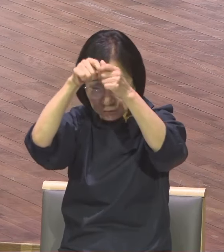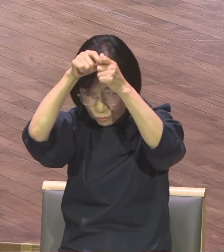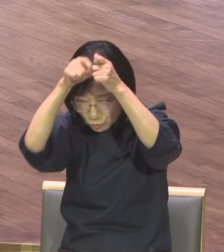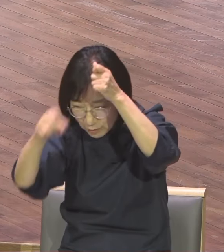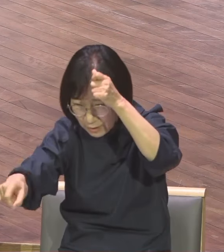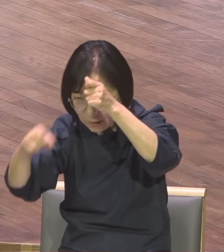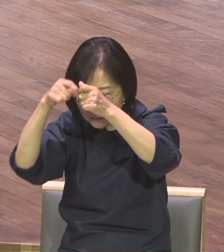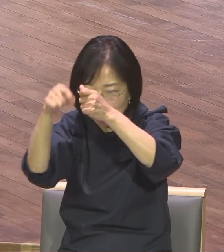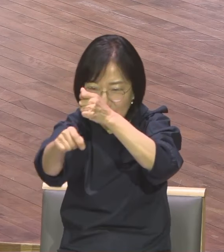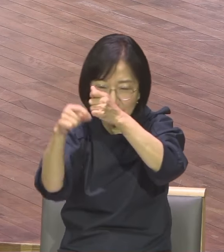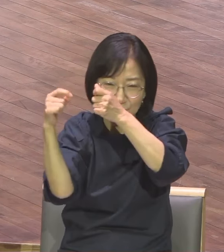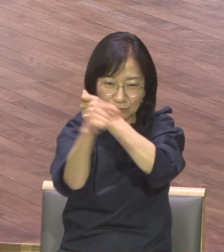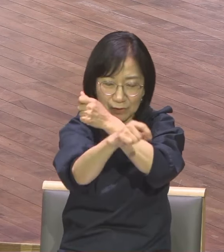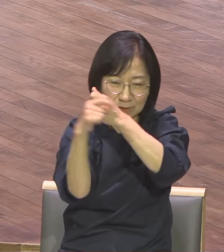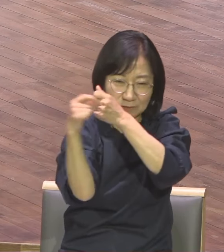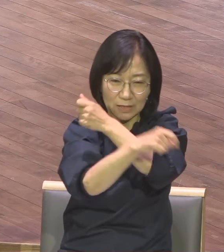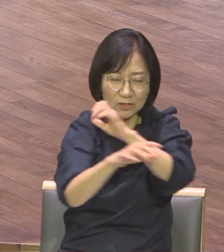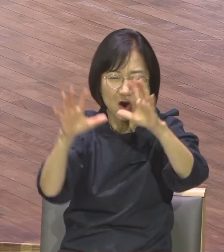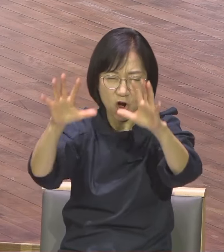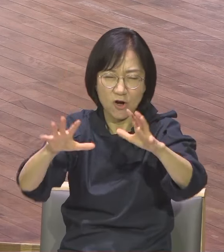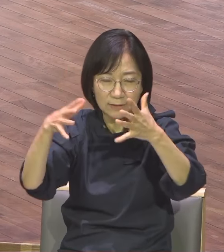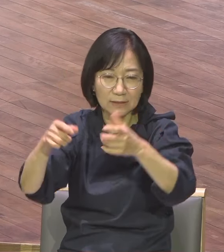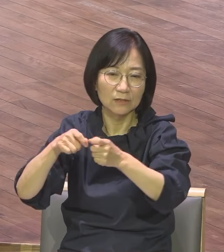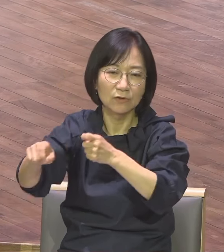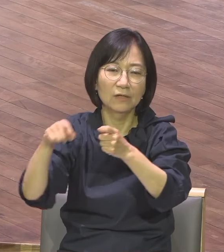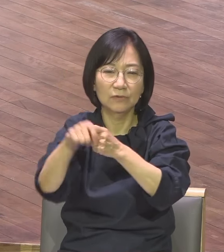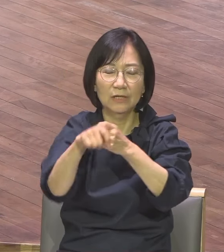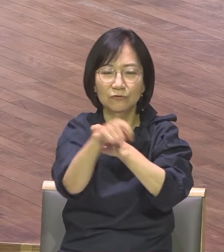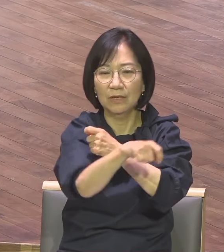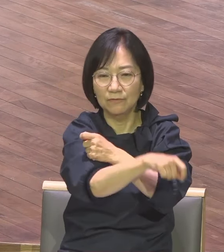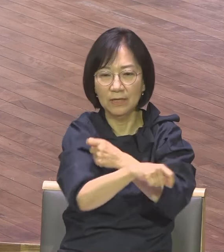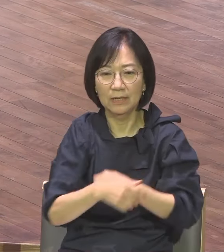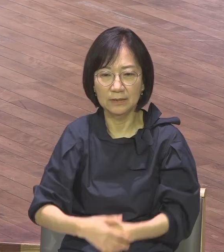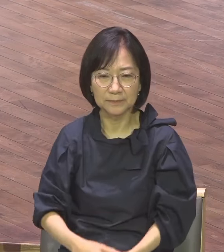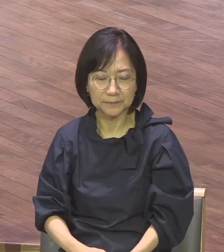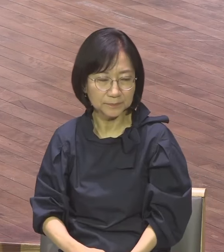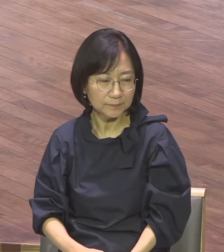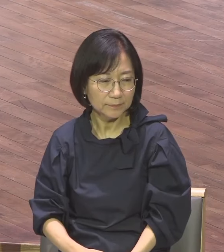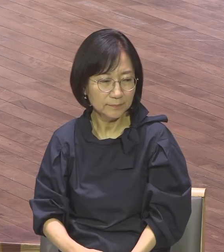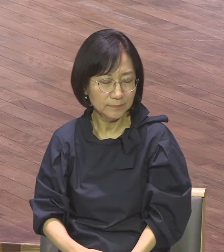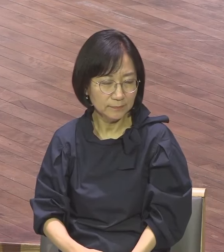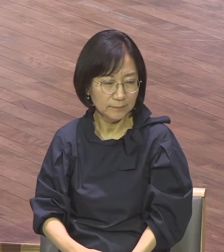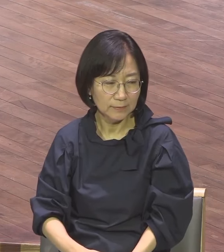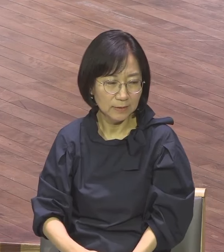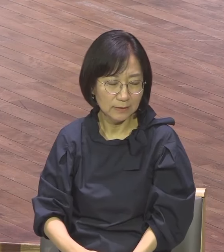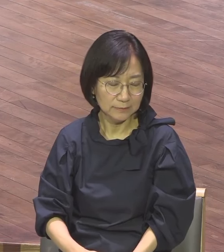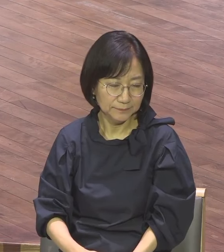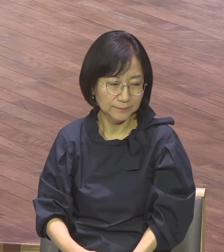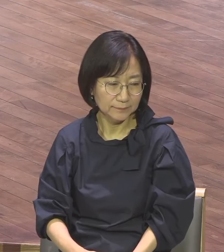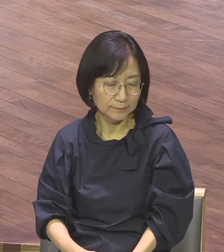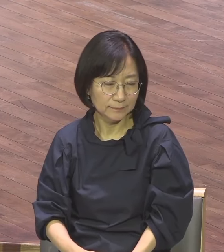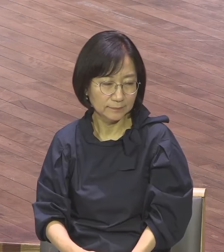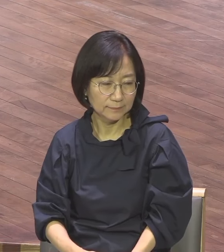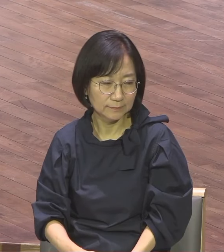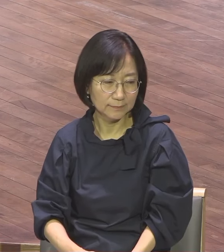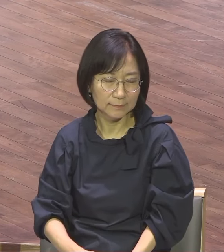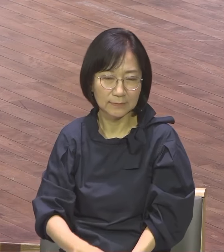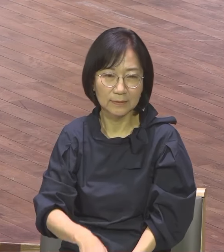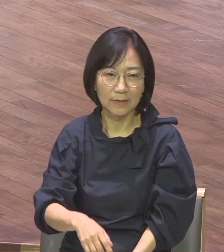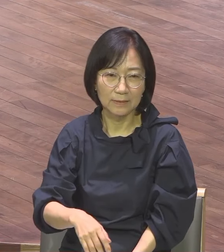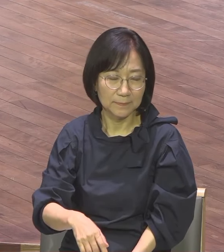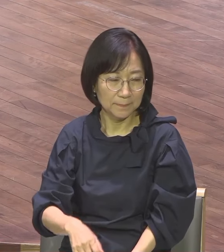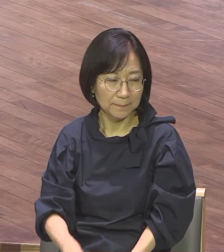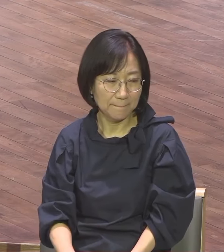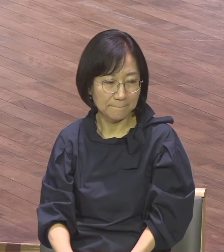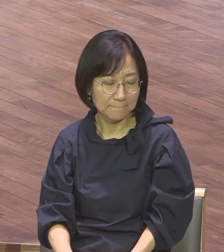로마 바티칸이 나라예요. 나라. 그는 독립된 나라예요. 이태리가 아니에요. 거기는 바티칸이란 나라예요. 그 나라 대사들이 다 와